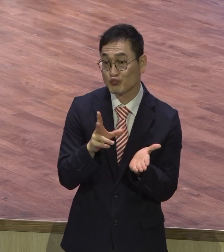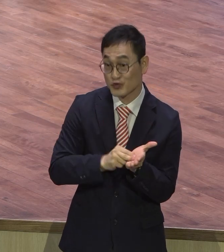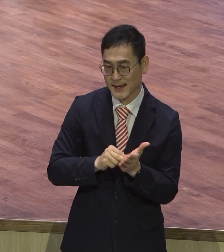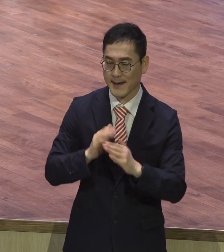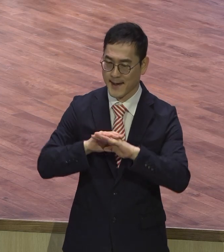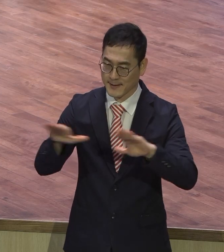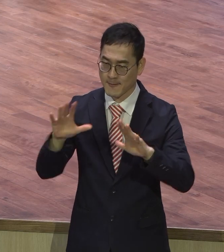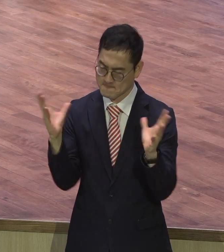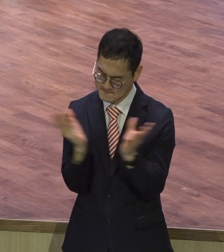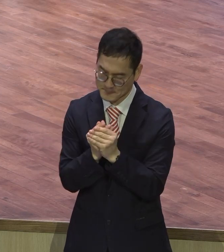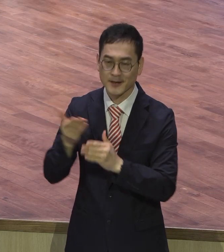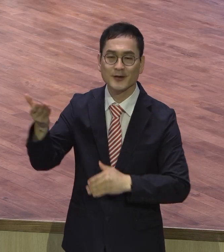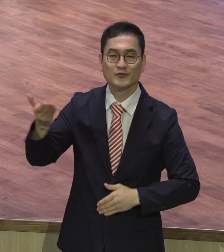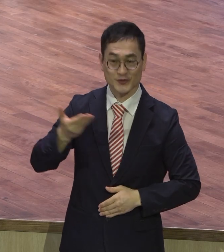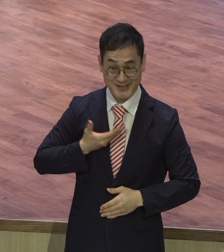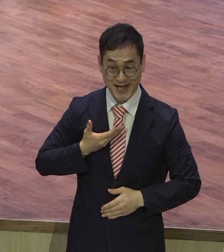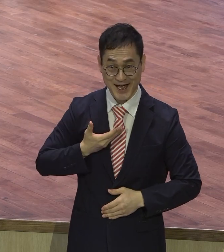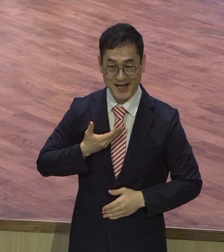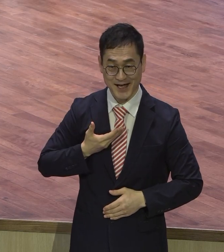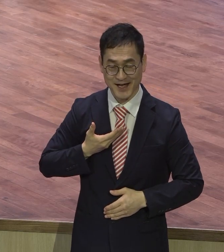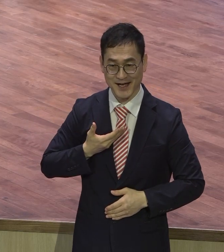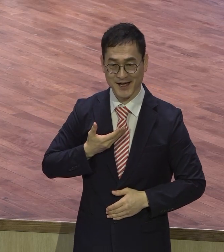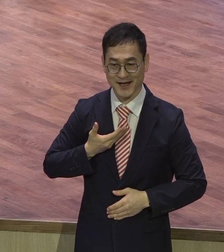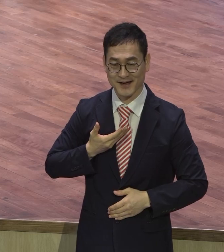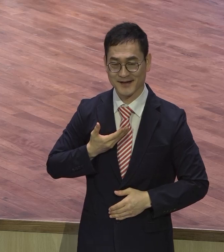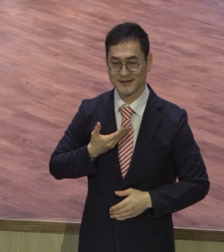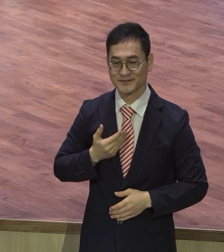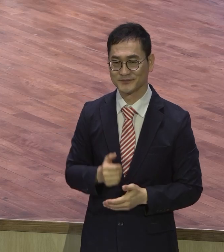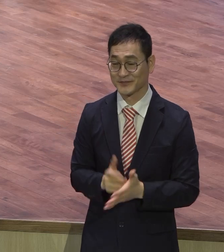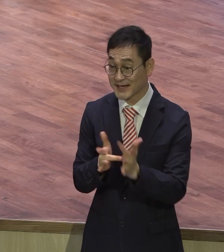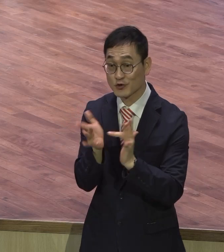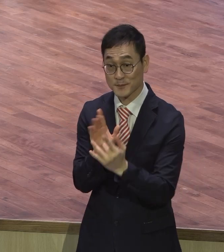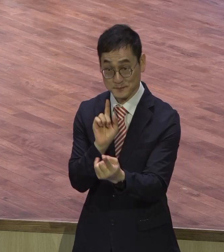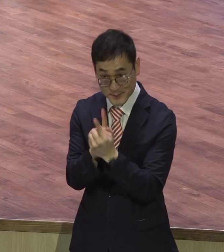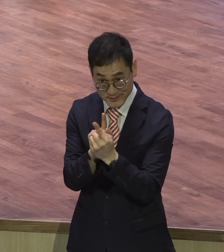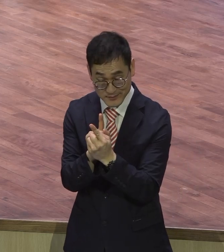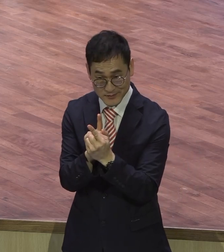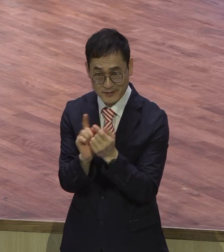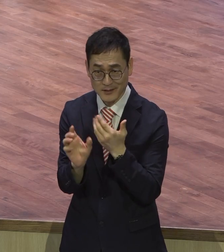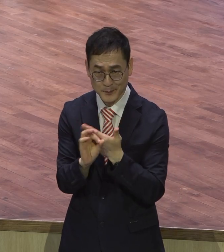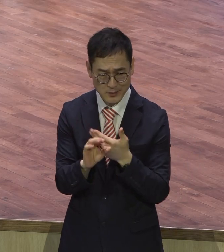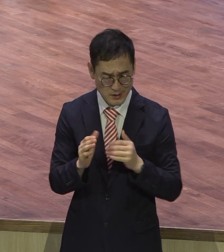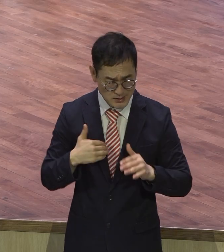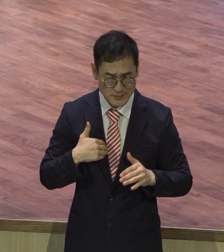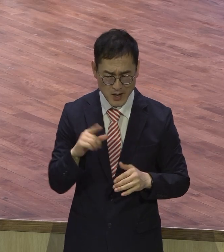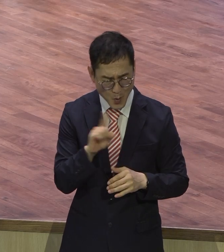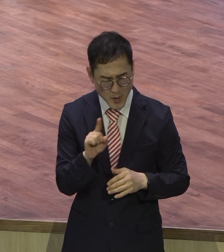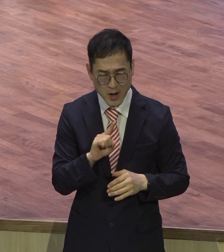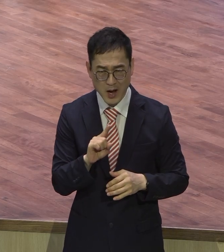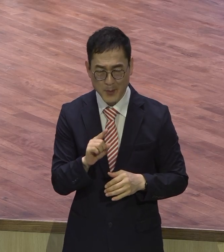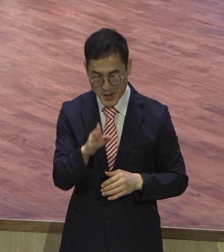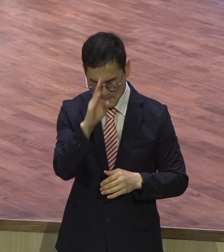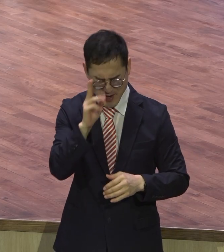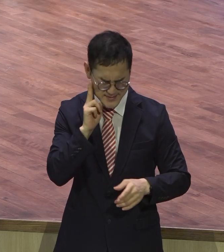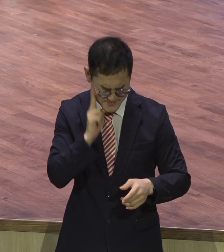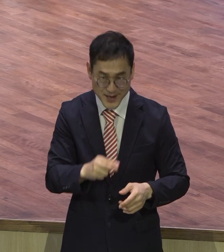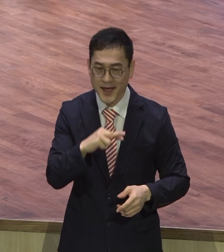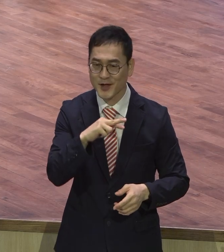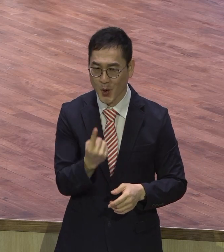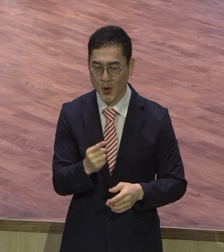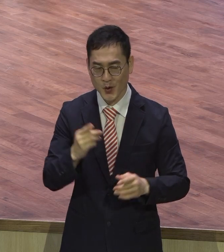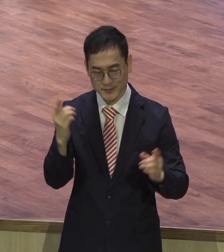이 예수 그리스도를 만나기만 하면 어떤 상태에 따더라도 깨끗하게 치유함을